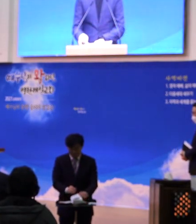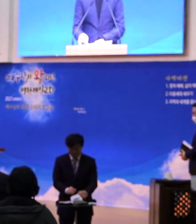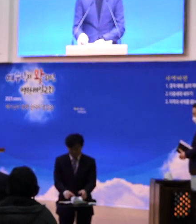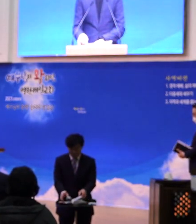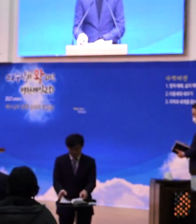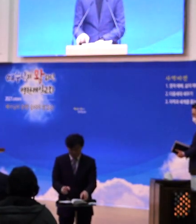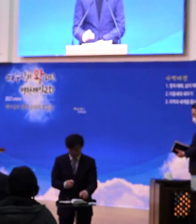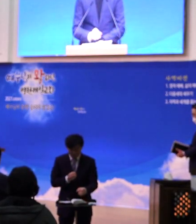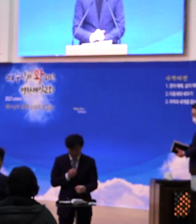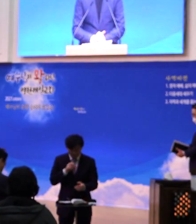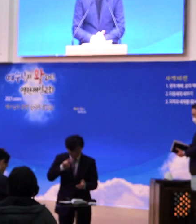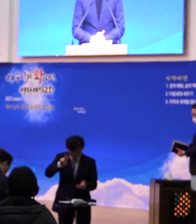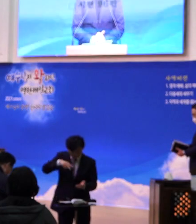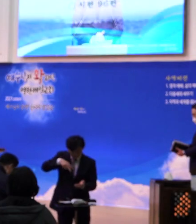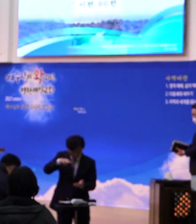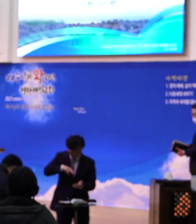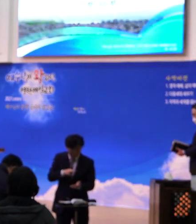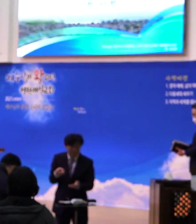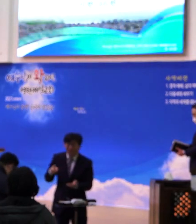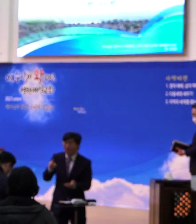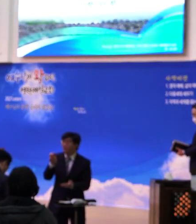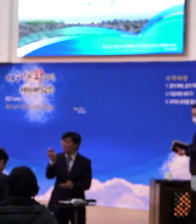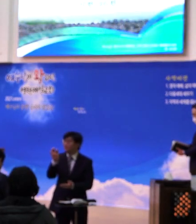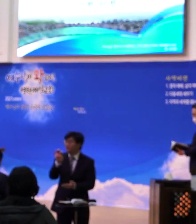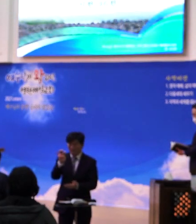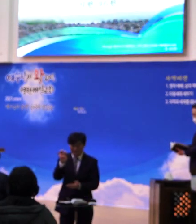성시교독은 교동문 40번입니다.